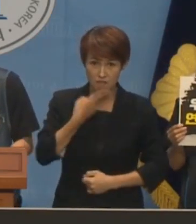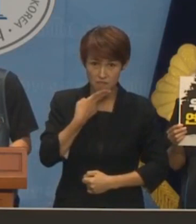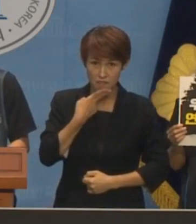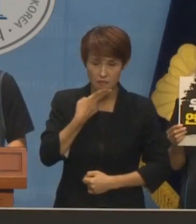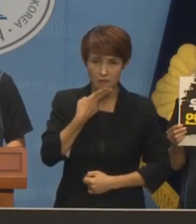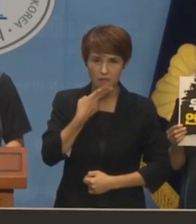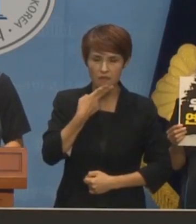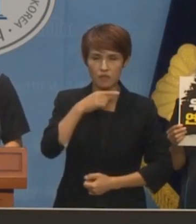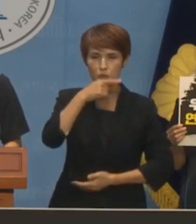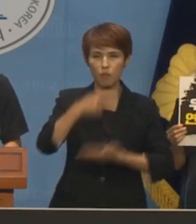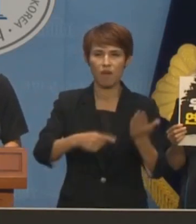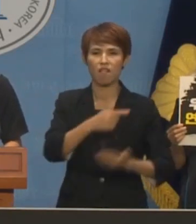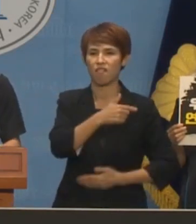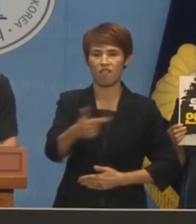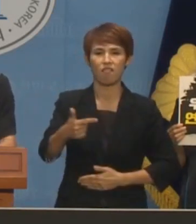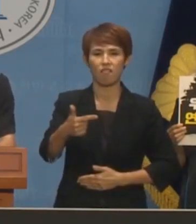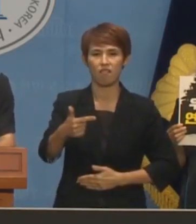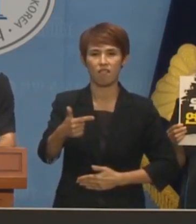페널티를